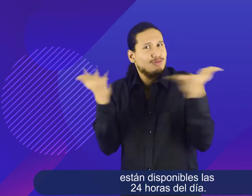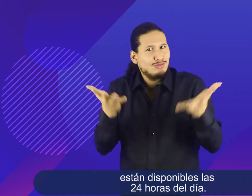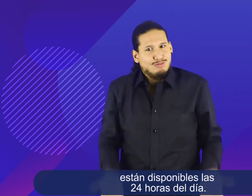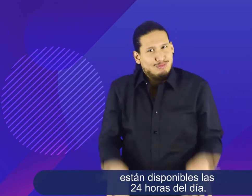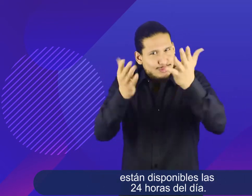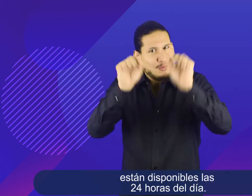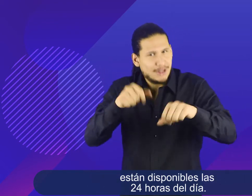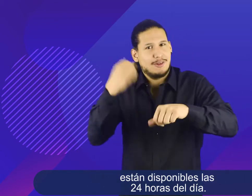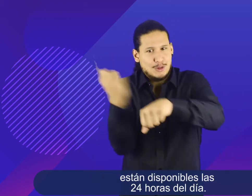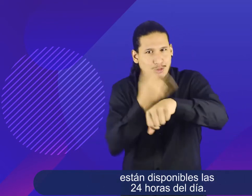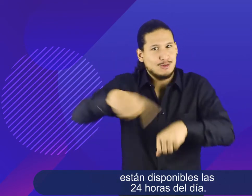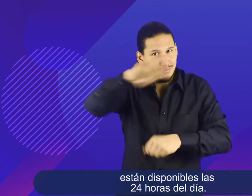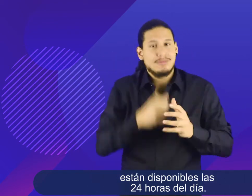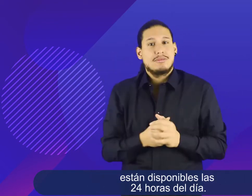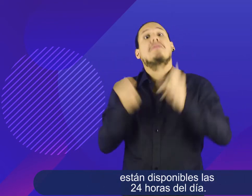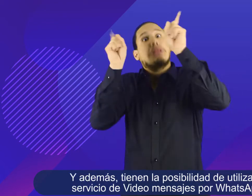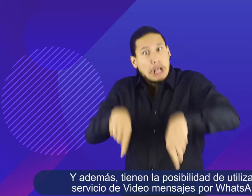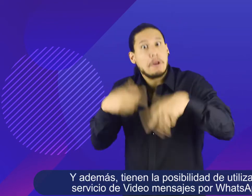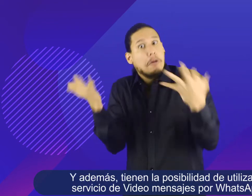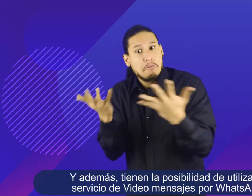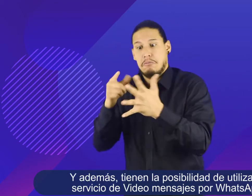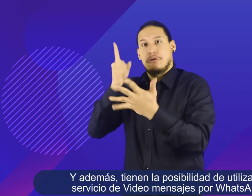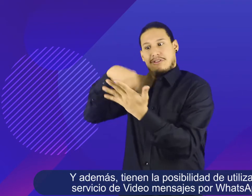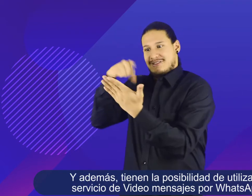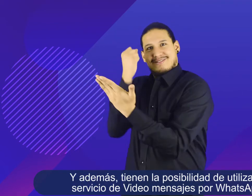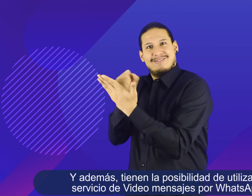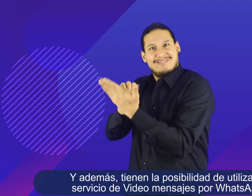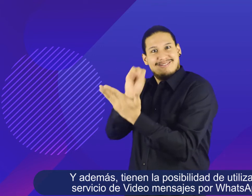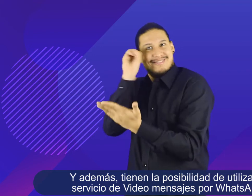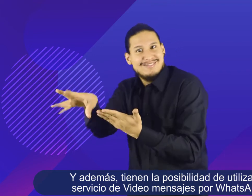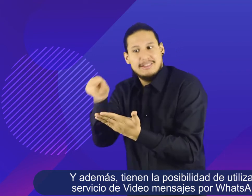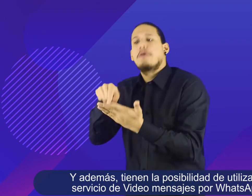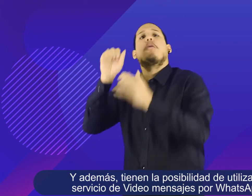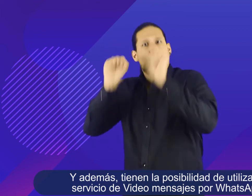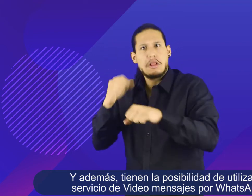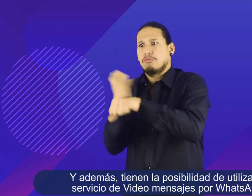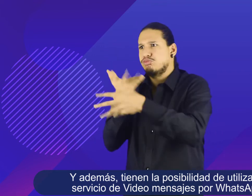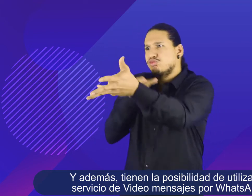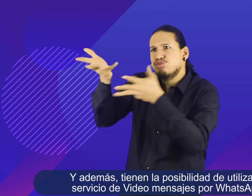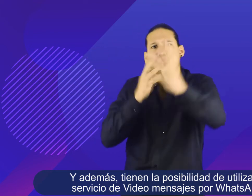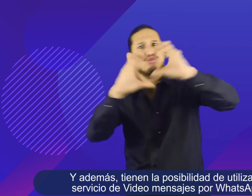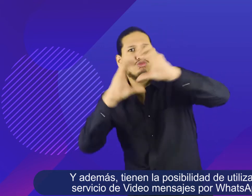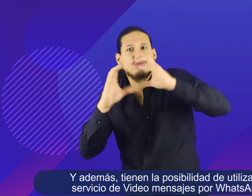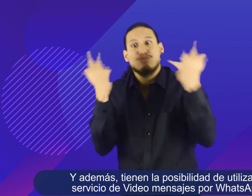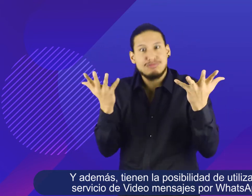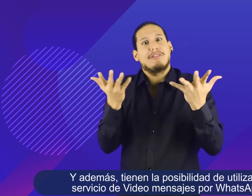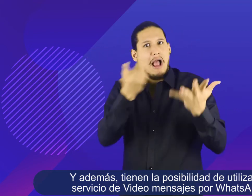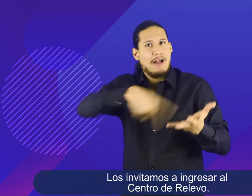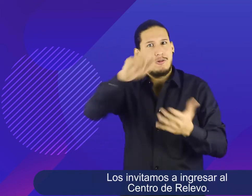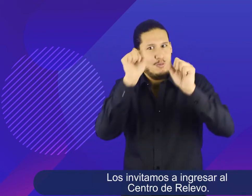24 horas del día. Y además, tienen la posibilidad de utilizar el servicio de videomensajes por WhatsApp. Los invitamos